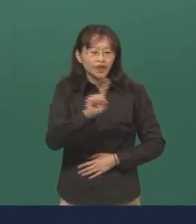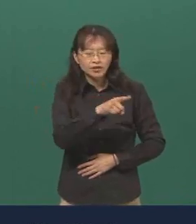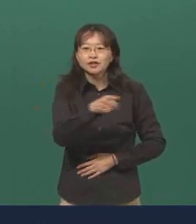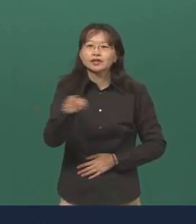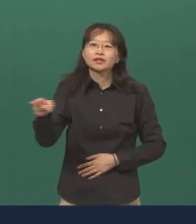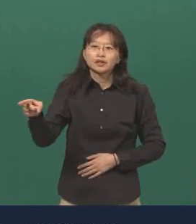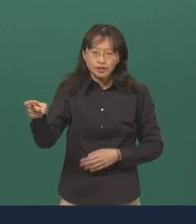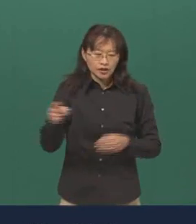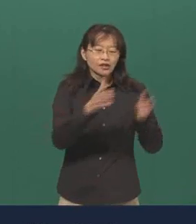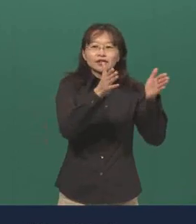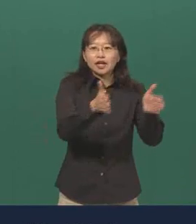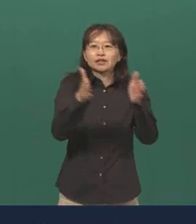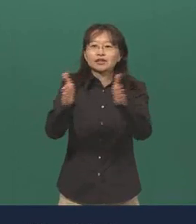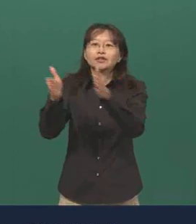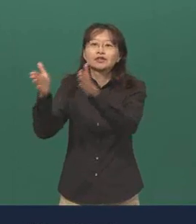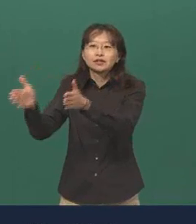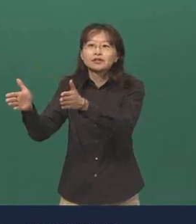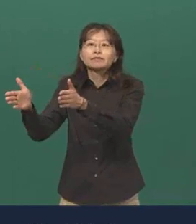理し、